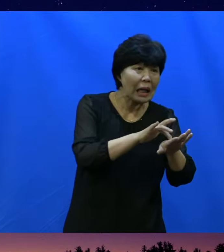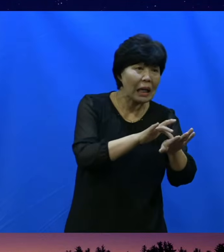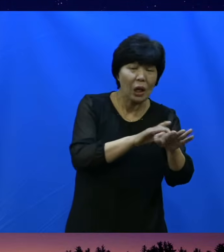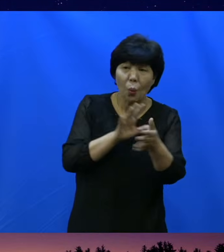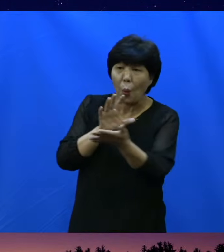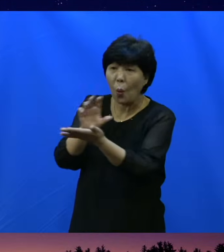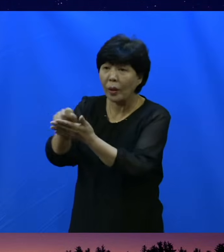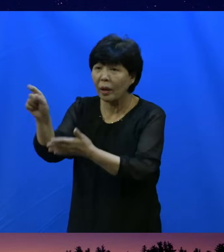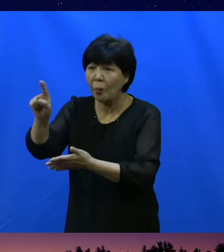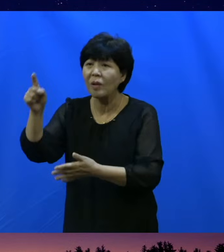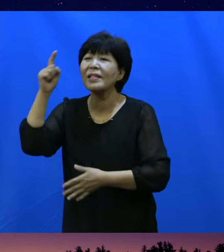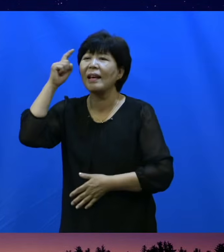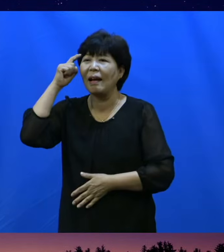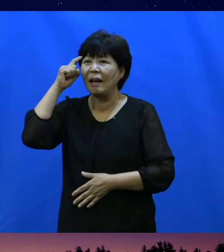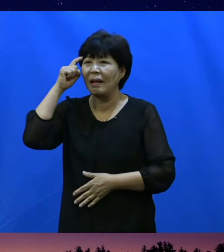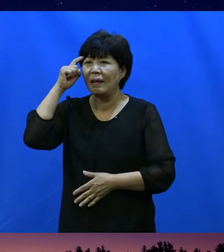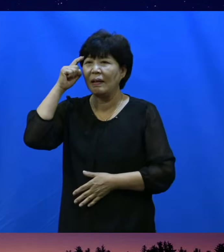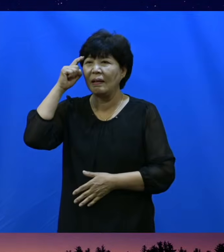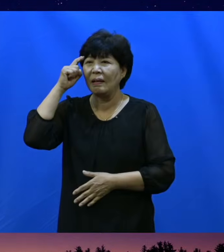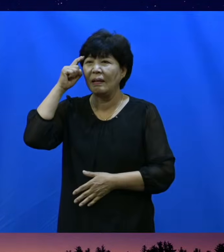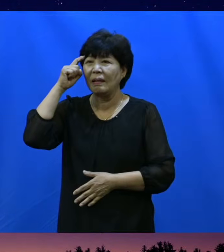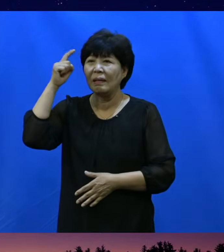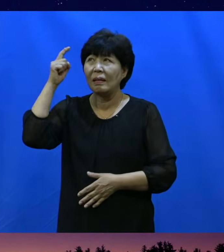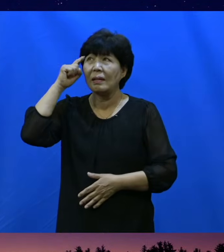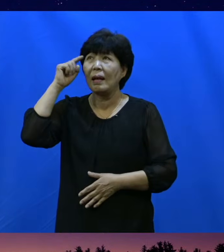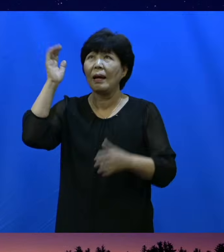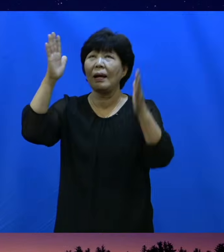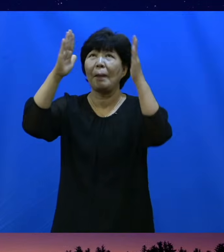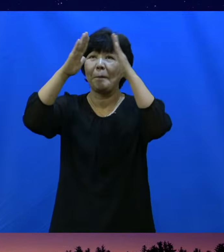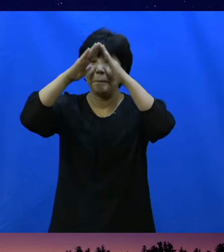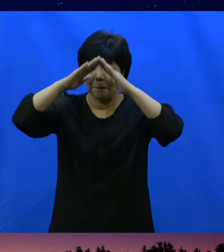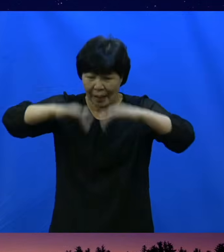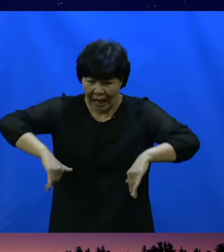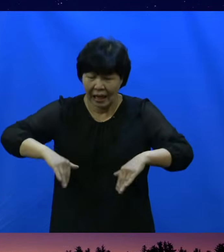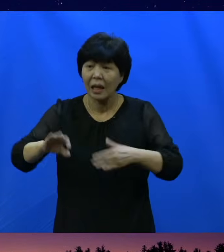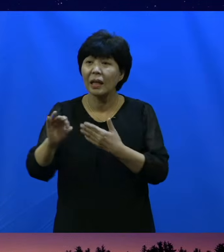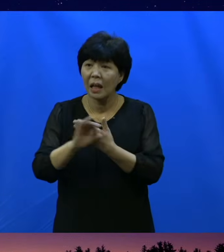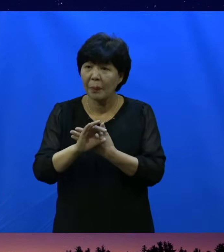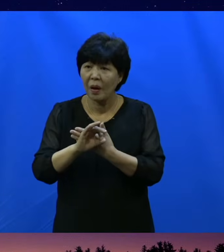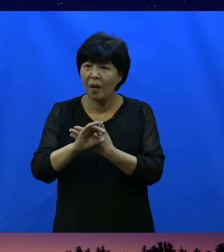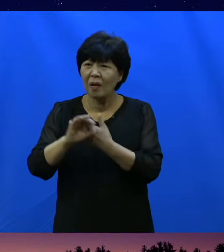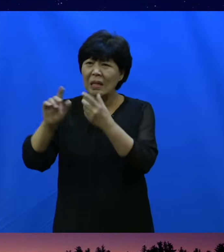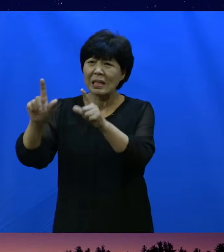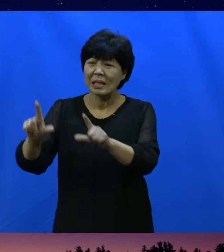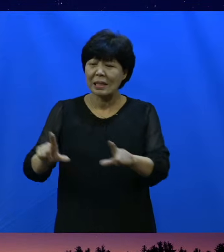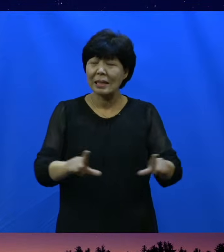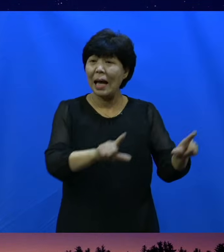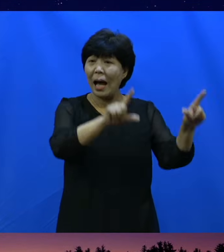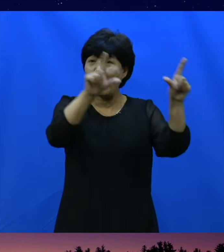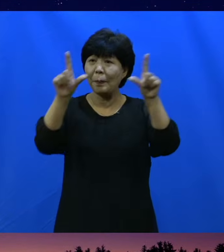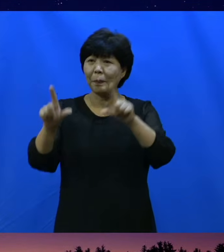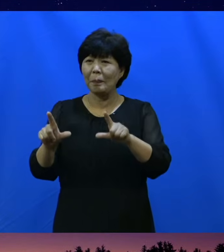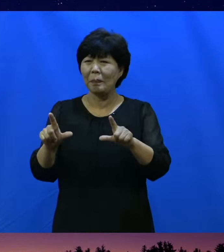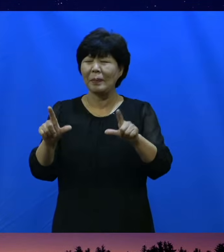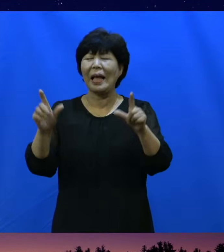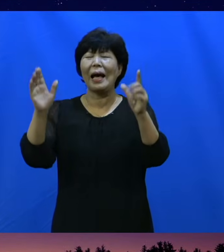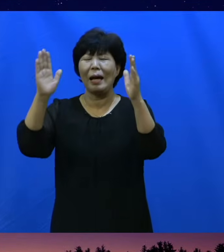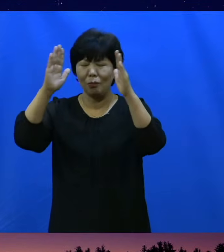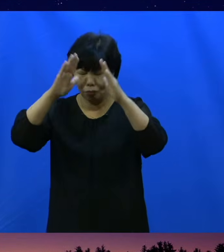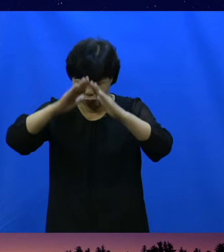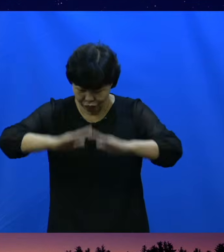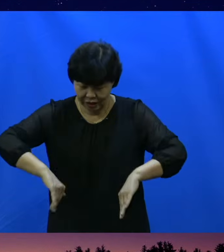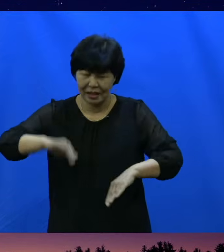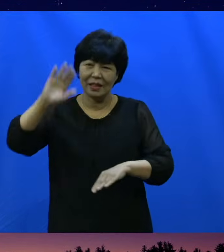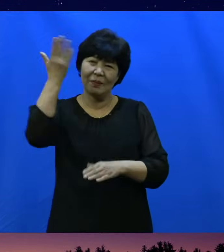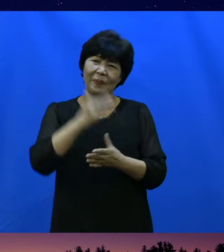공격한다니까요. 생각이 파괴되면 그냥 삶이 그냥 벼랑 끝으로 떨어지는 거죠. 그래서 우리의 생각들을 어떻게